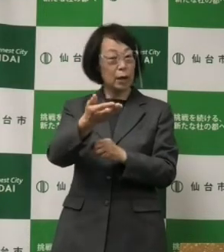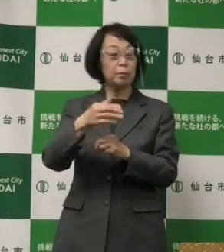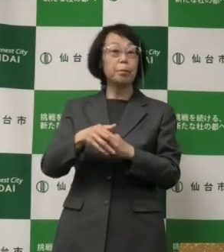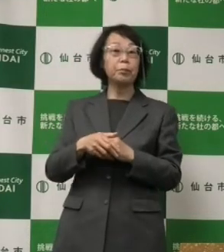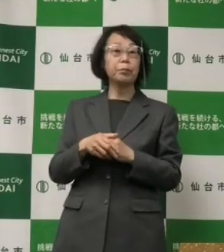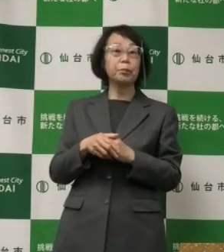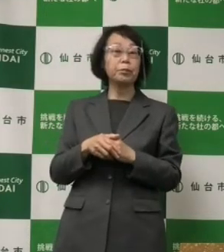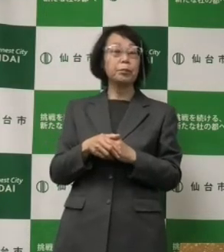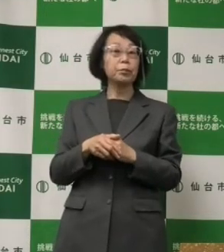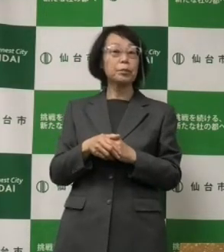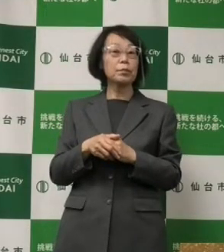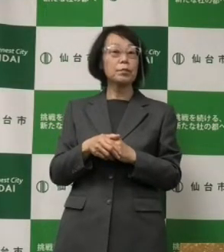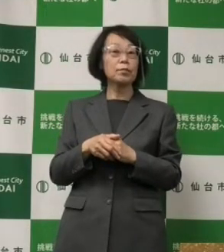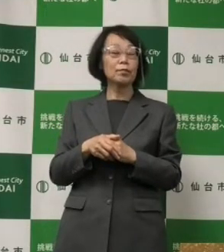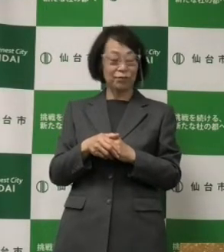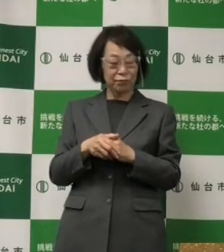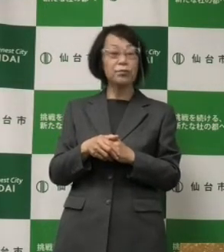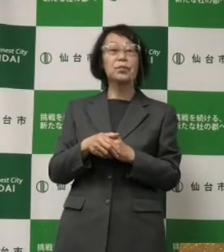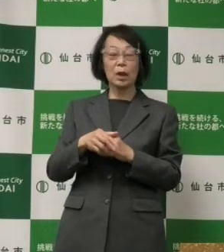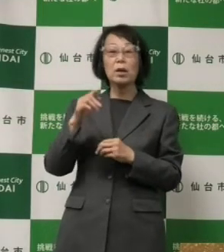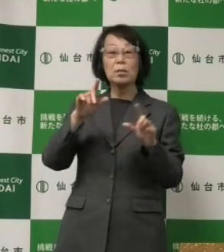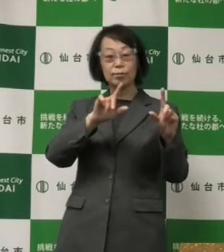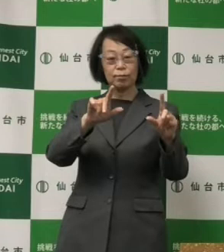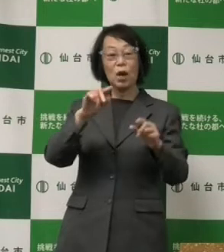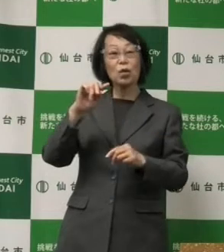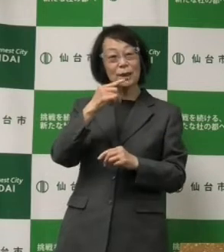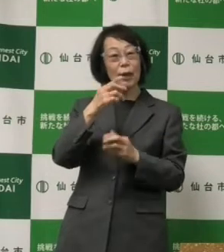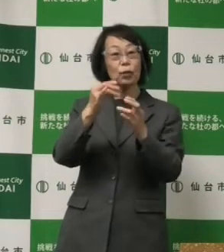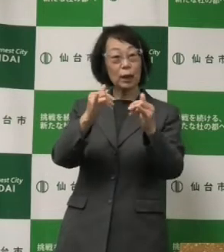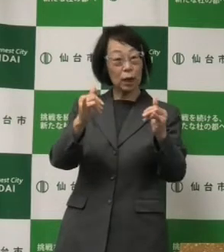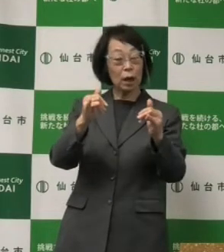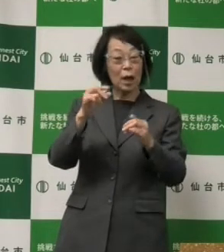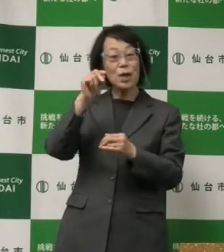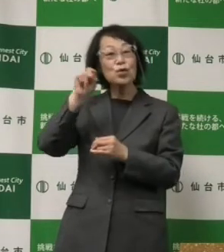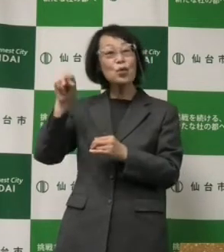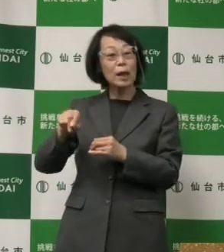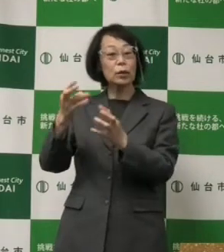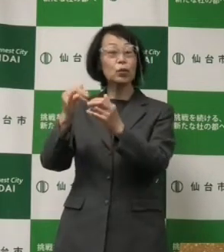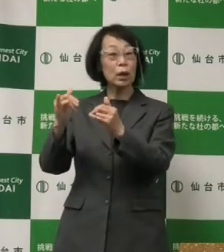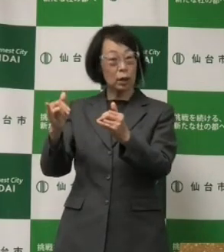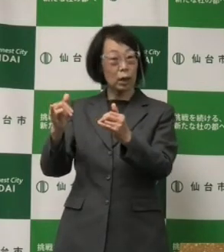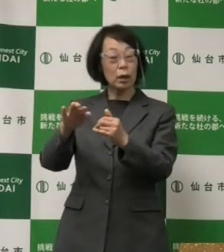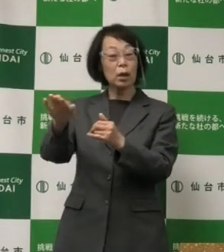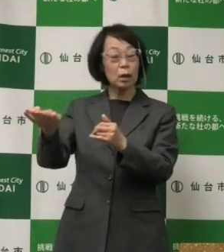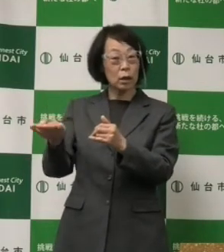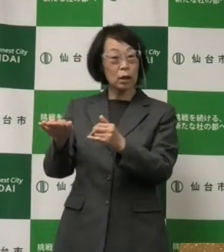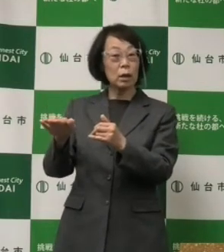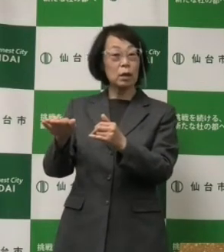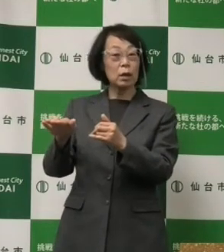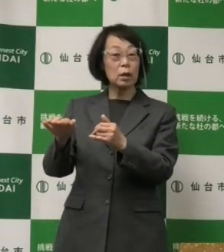か？ ロシアの方、それからウクライナの方も